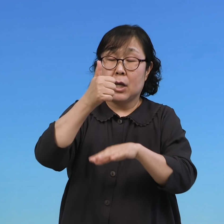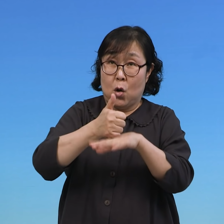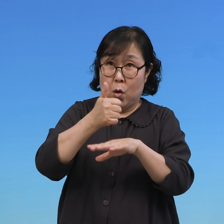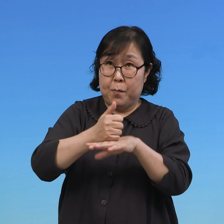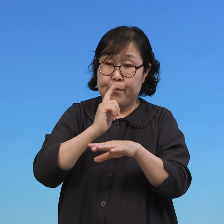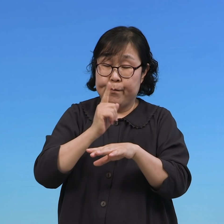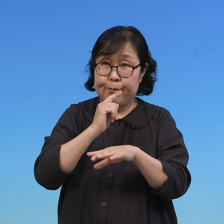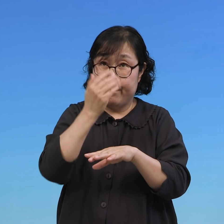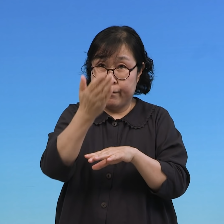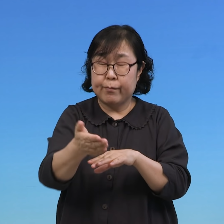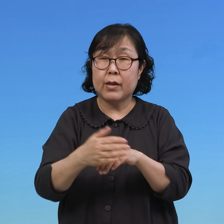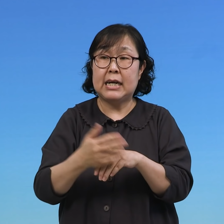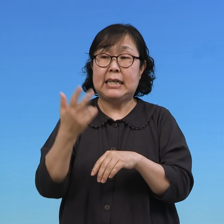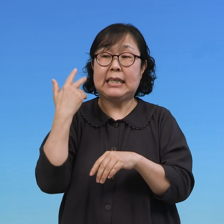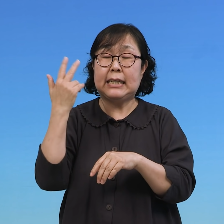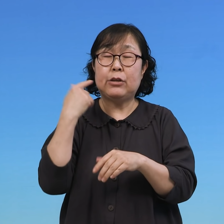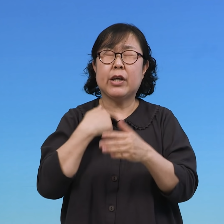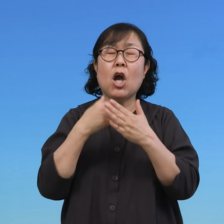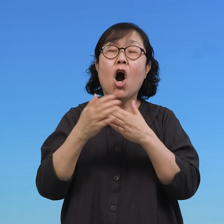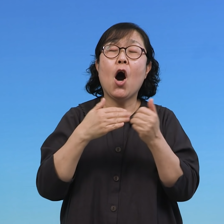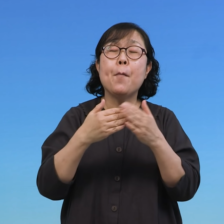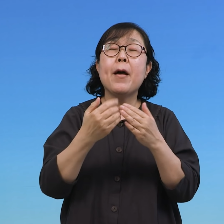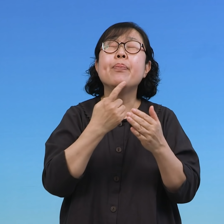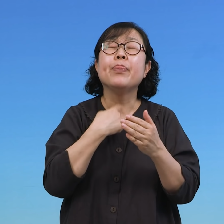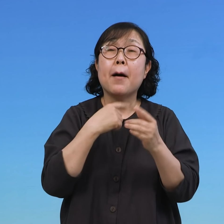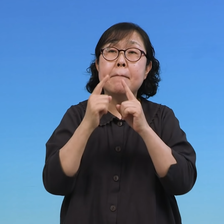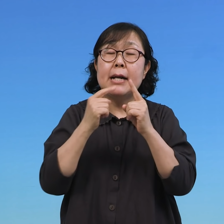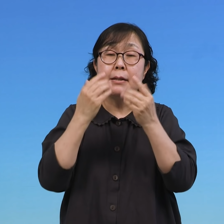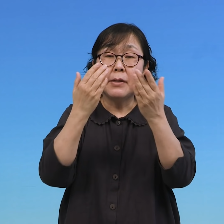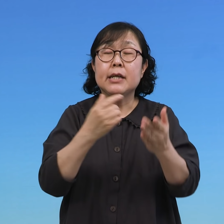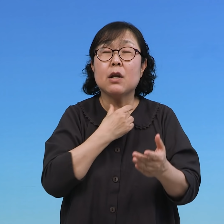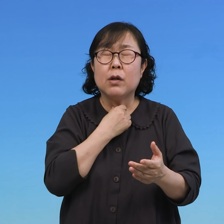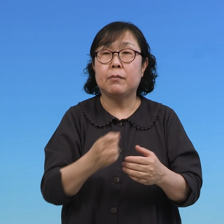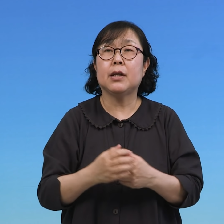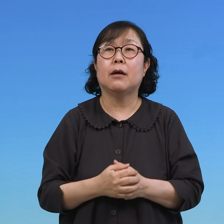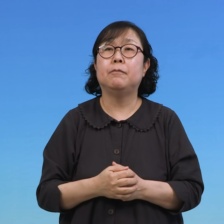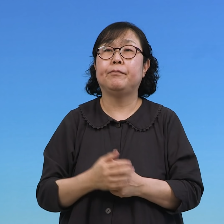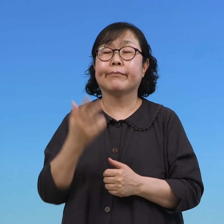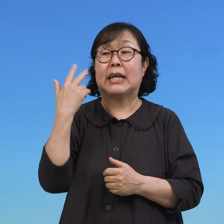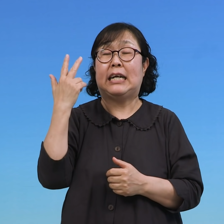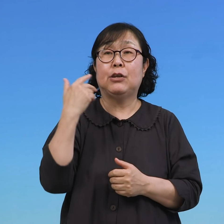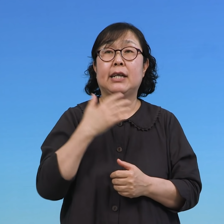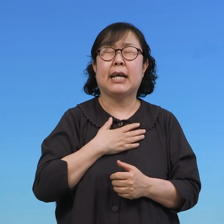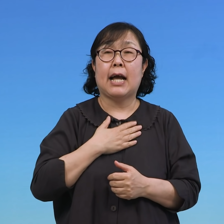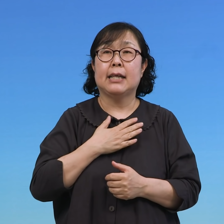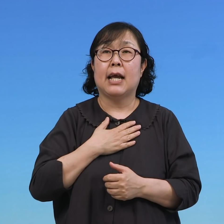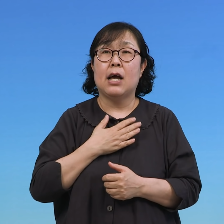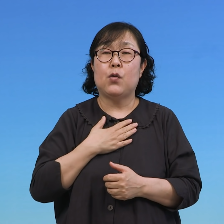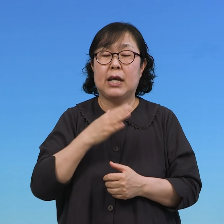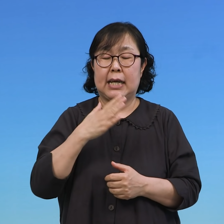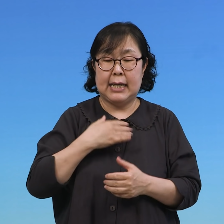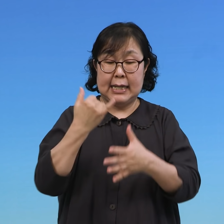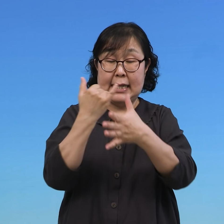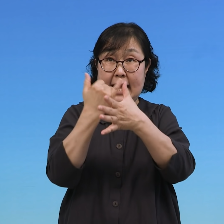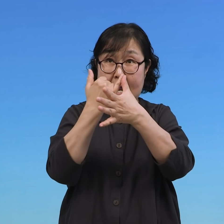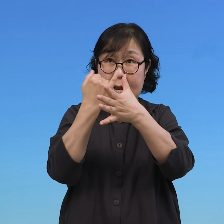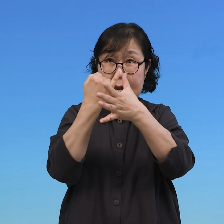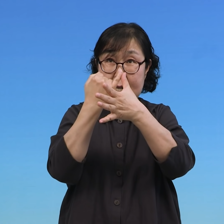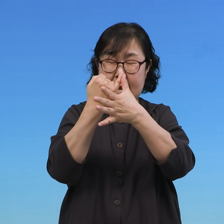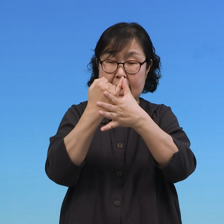말씀이 결론인데요. 지난주에 제가 겪었던 말씀을 드리고 결론을 맺으려고 하는데요. 지난주 제가 이제